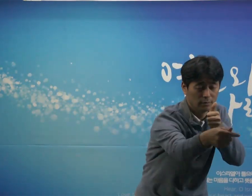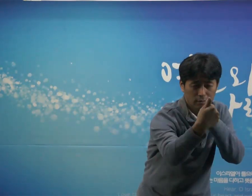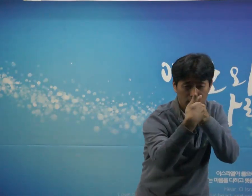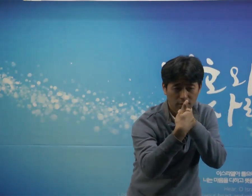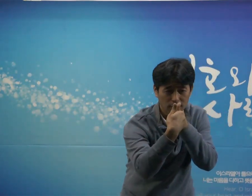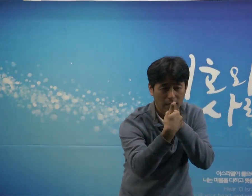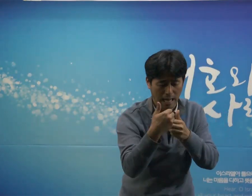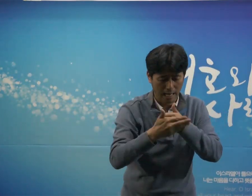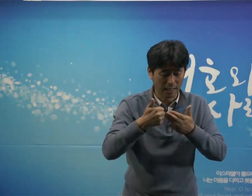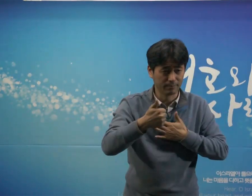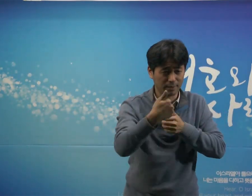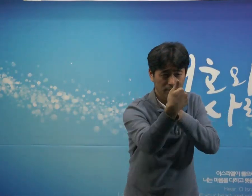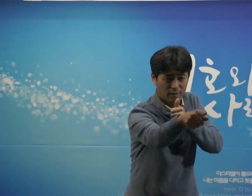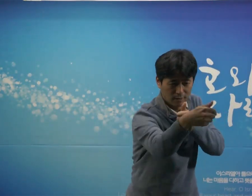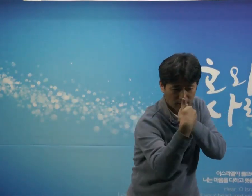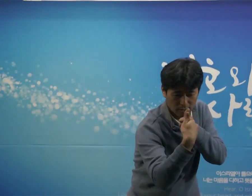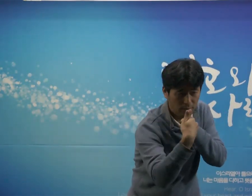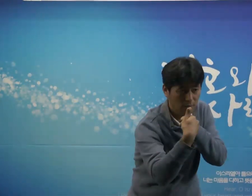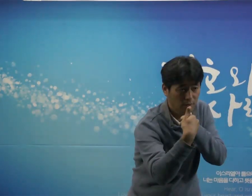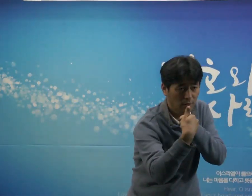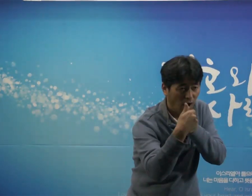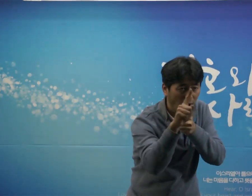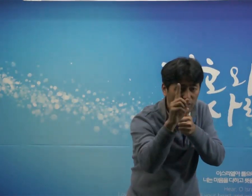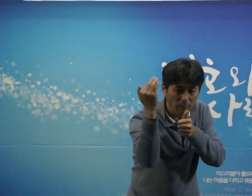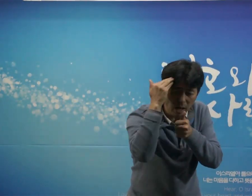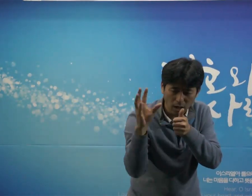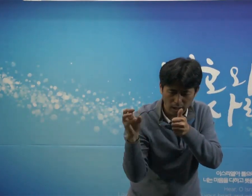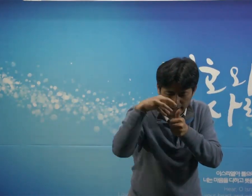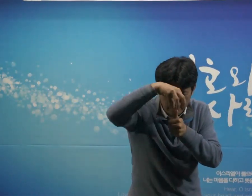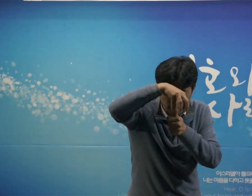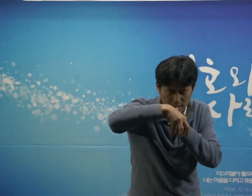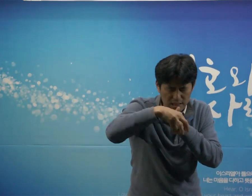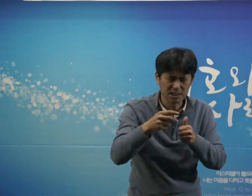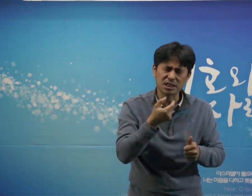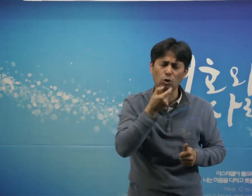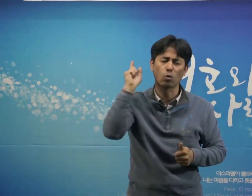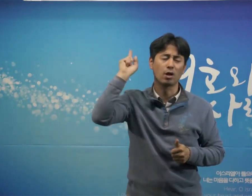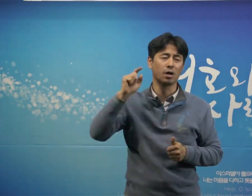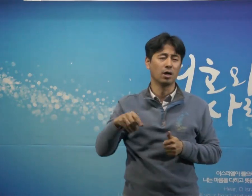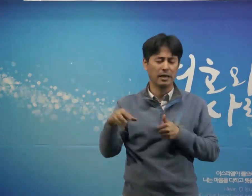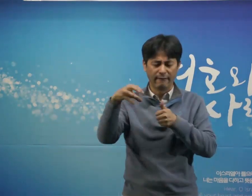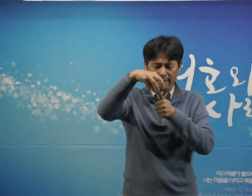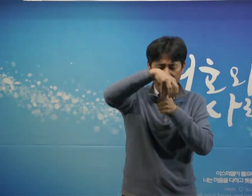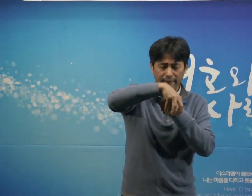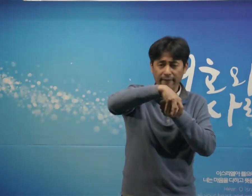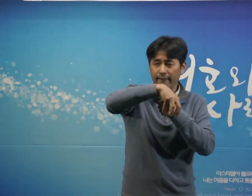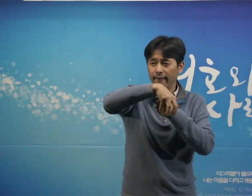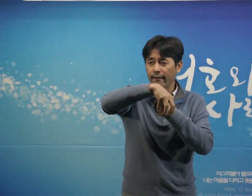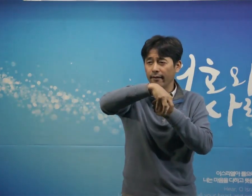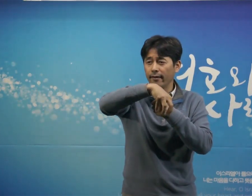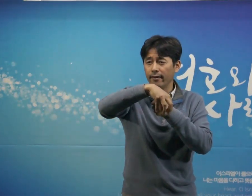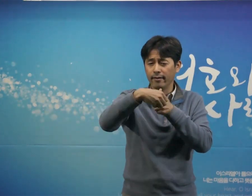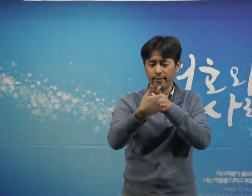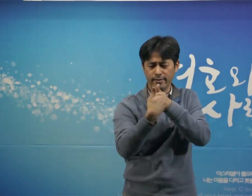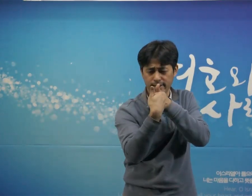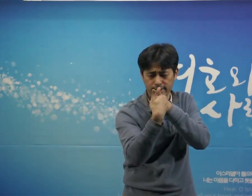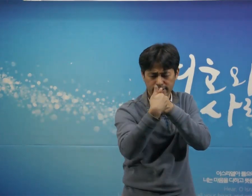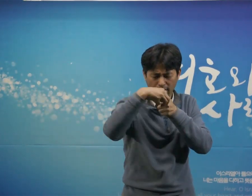우리가 서로 마주보기를 원하십니다. 하나님과 나 사이에 어떤